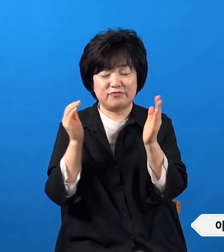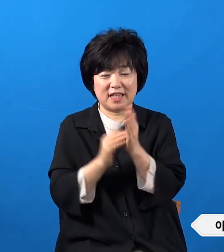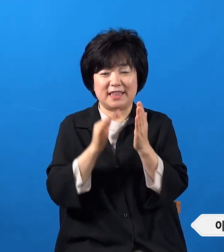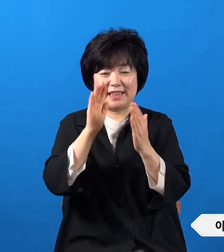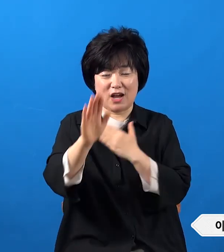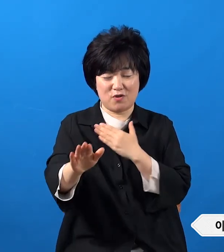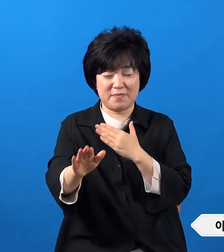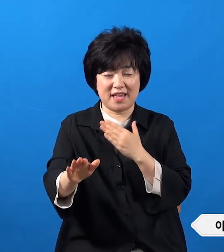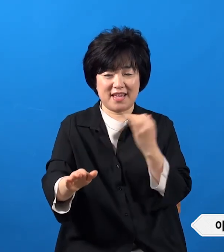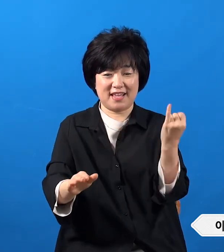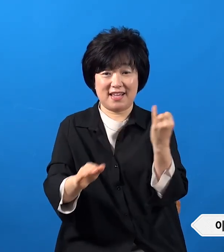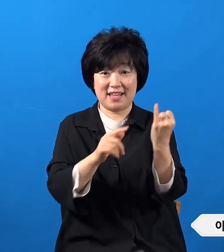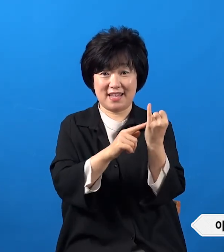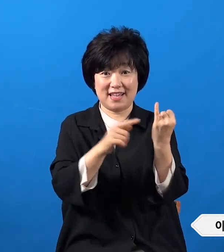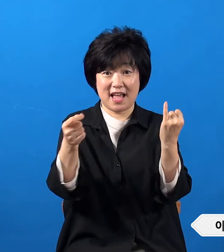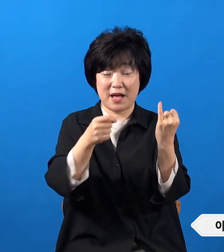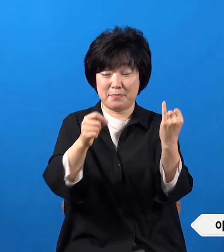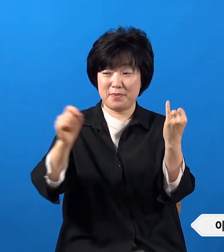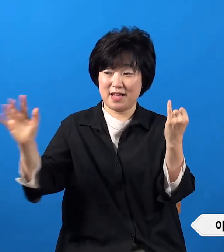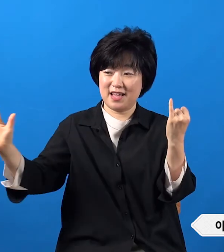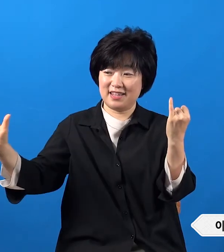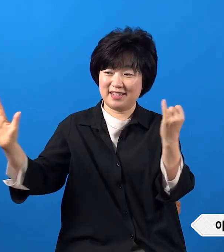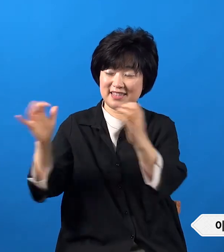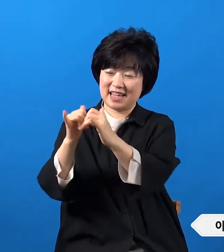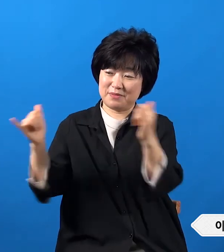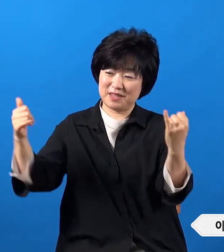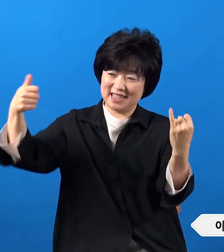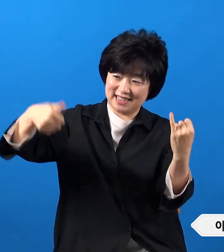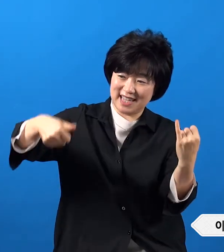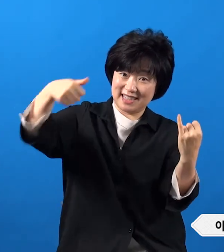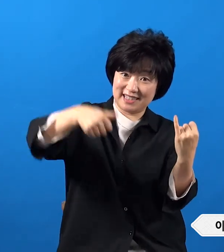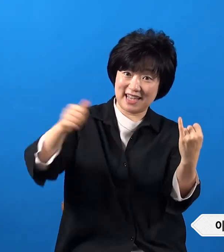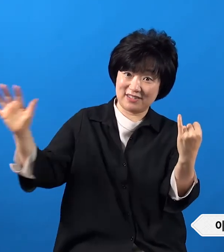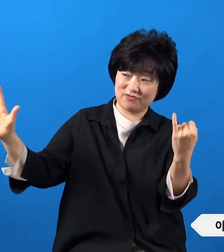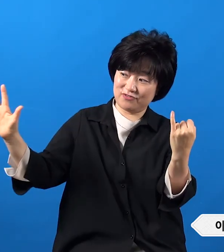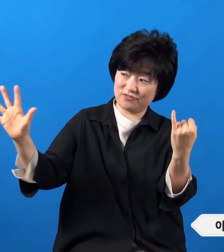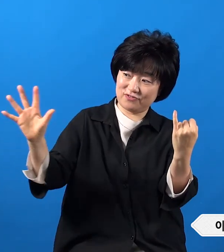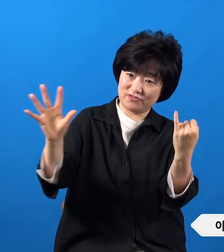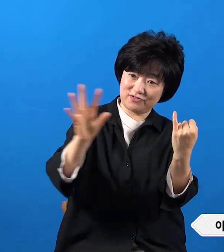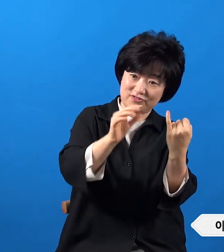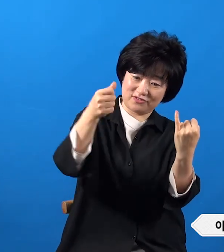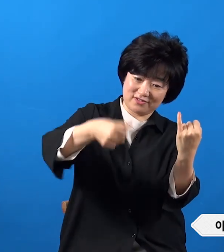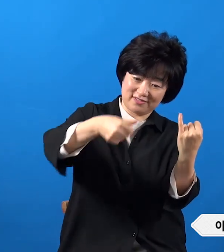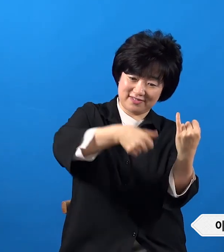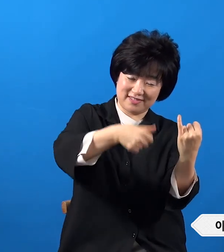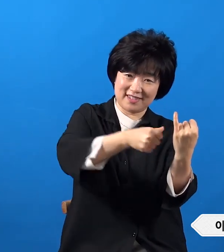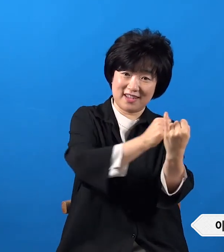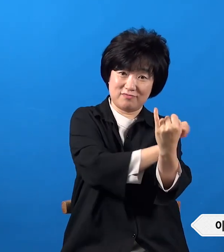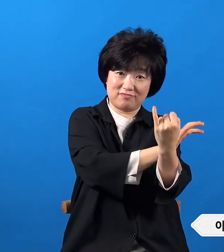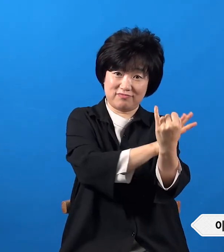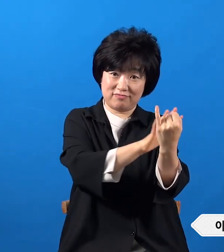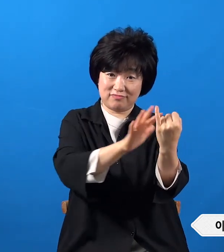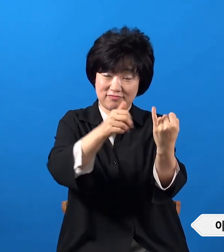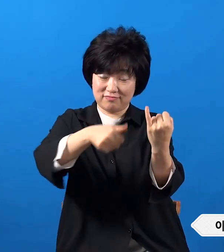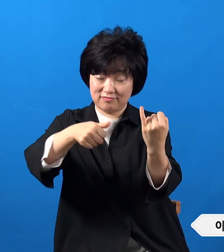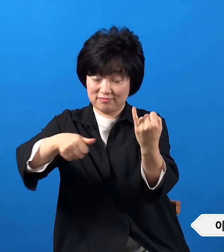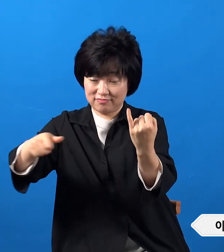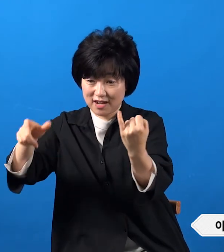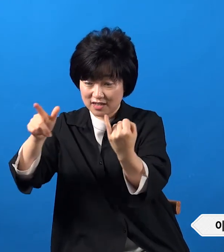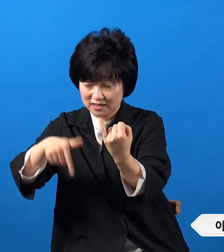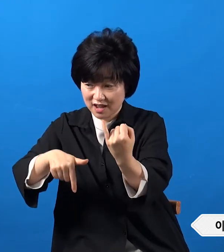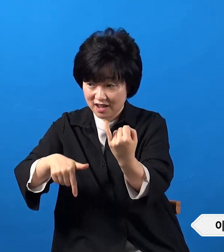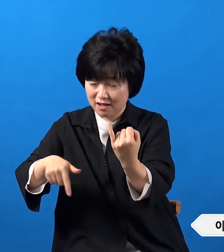다가옵니다. 근데 갑자기 딱 보니까 한 사람 앞에 그녀의 시선이 꽂혔습니다. 라벤슨부르크 수용소에서